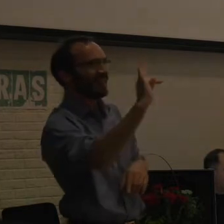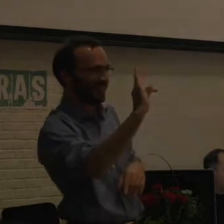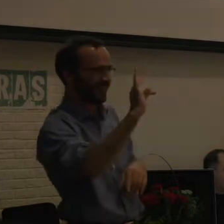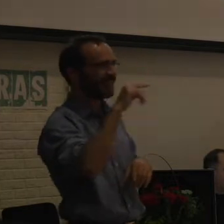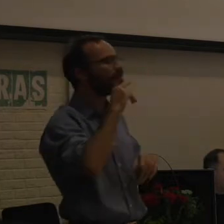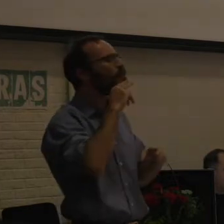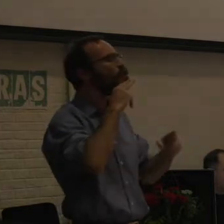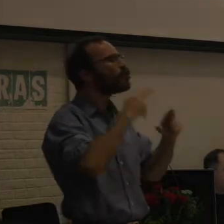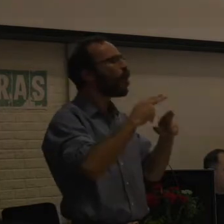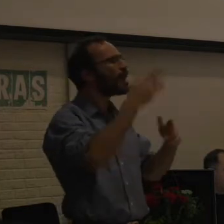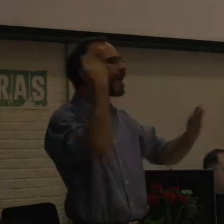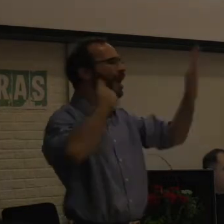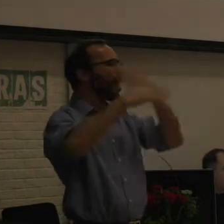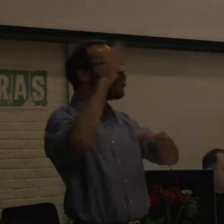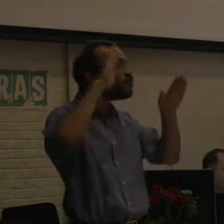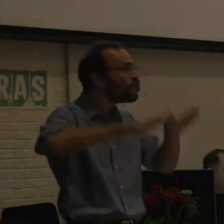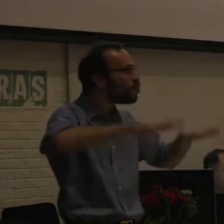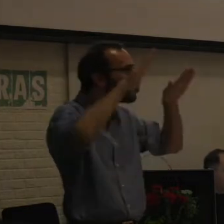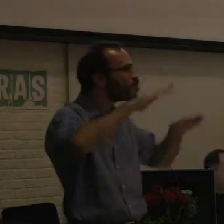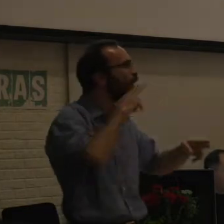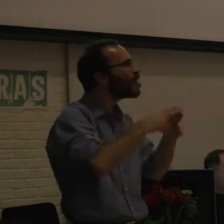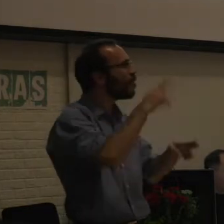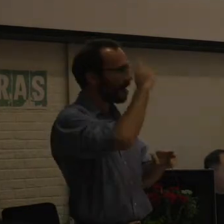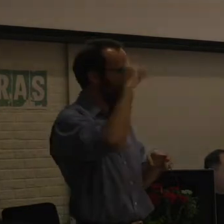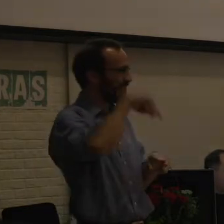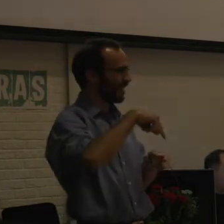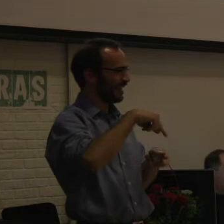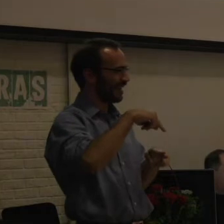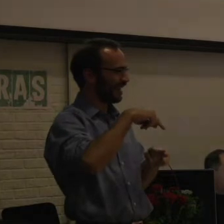época musulmana, que por cierto os digo que pronto será